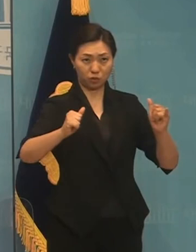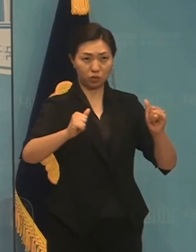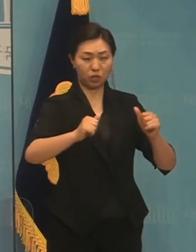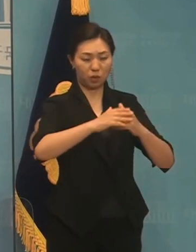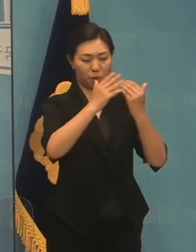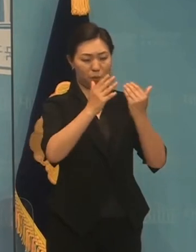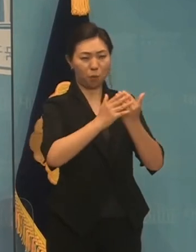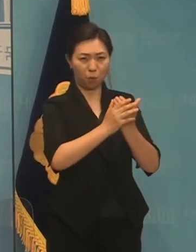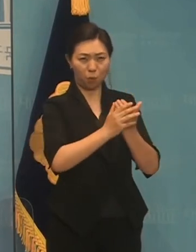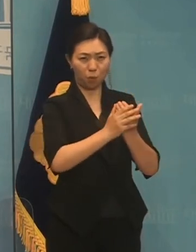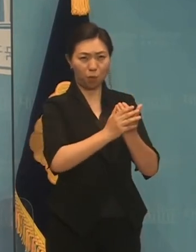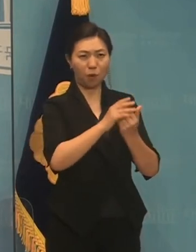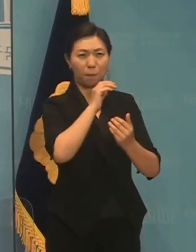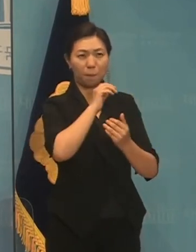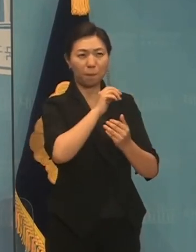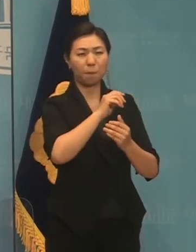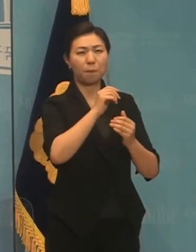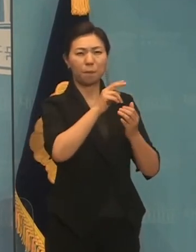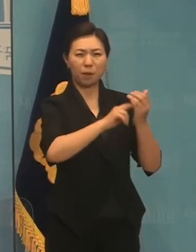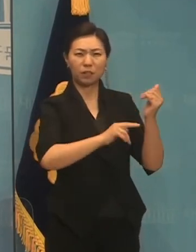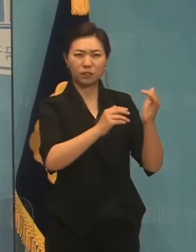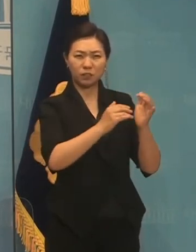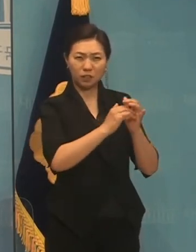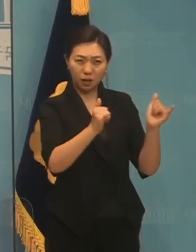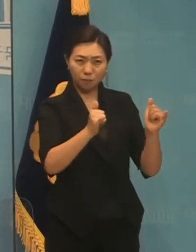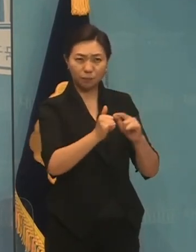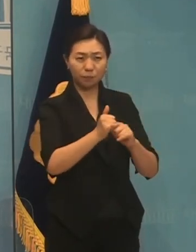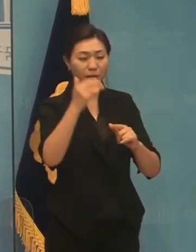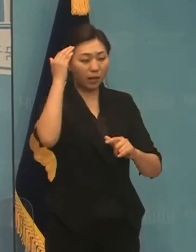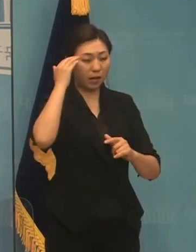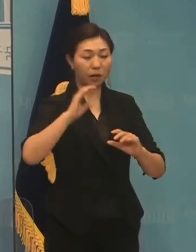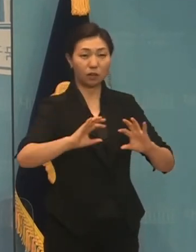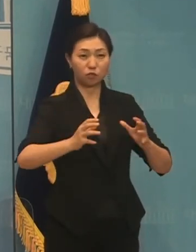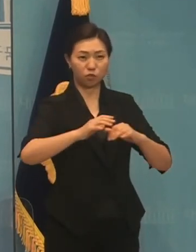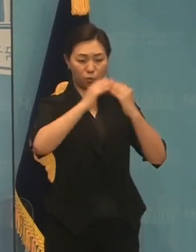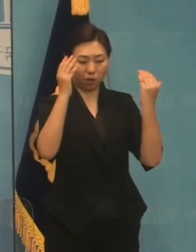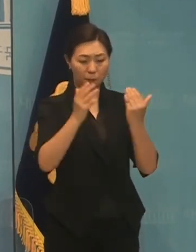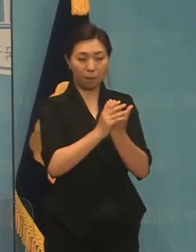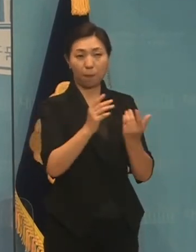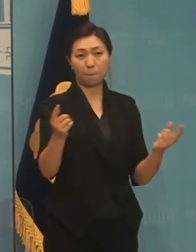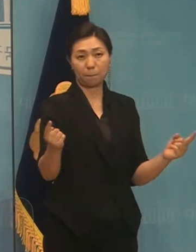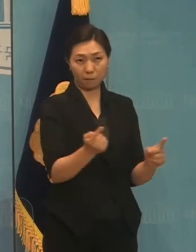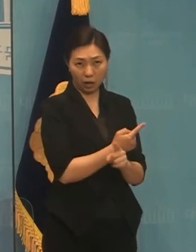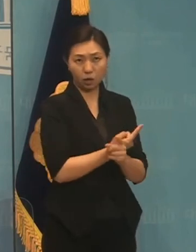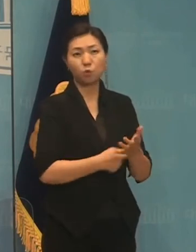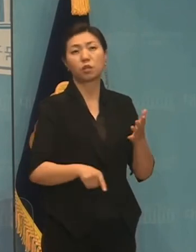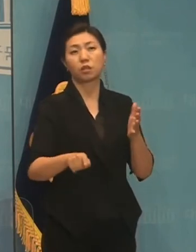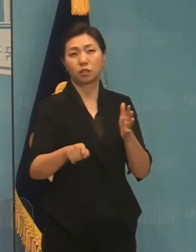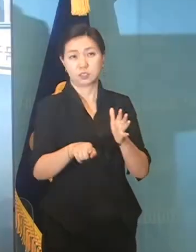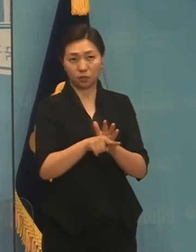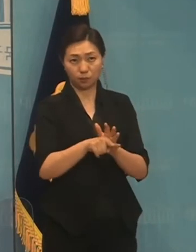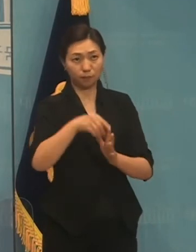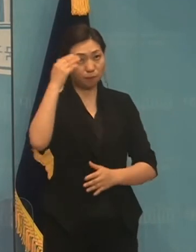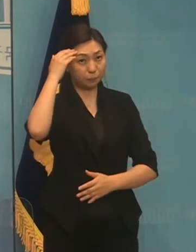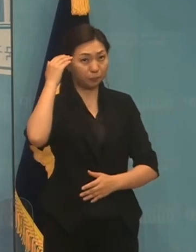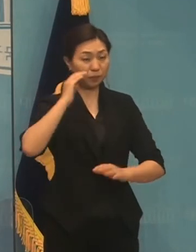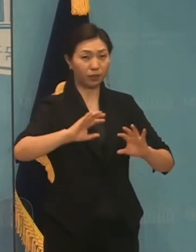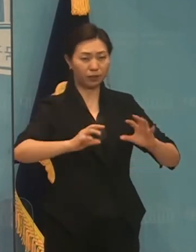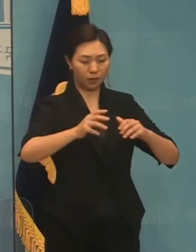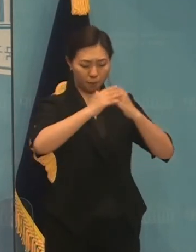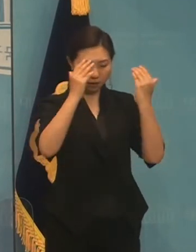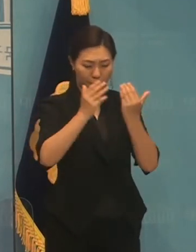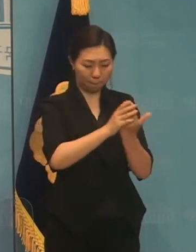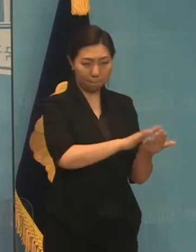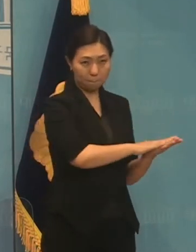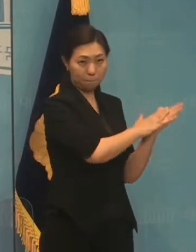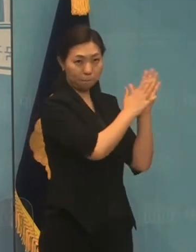타이틀을 걸고 대한민국을 완전히 바꾸기 위해서 대한민국 완전히 판을 바꾸는 남자로서